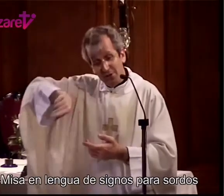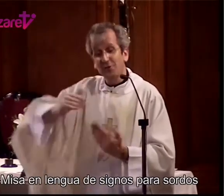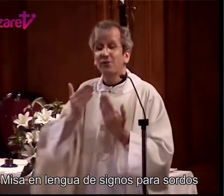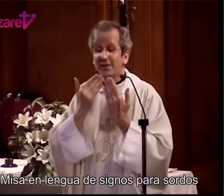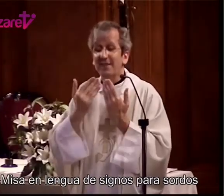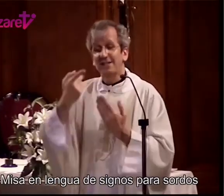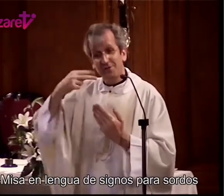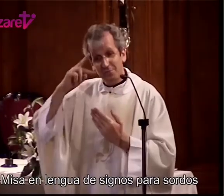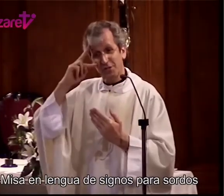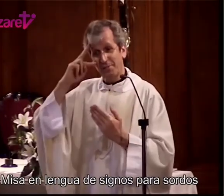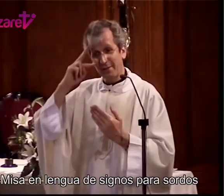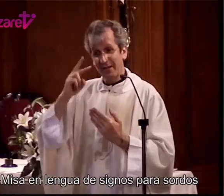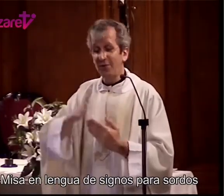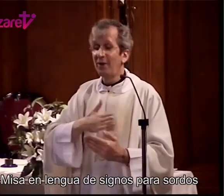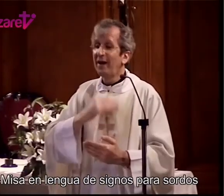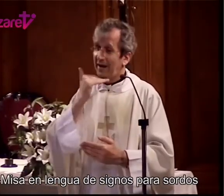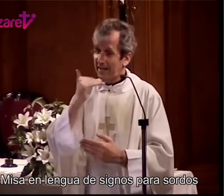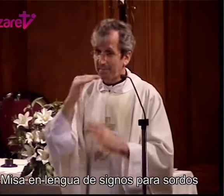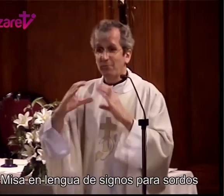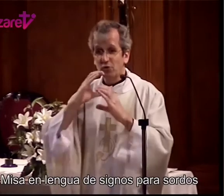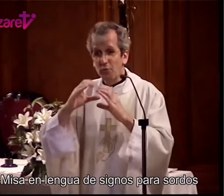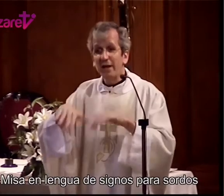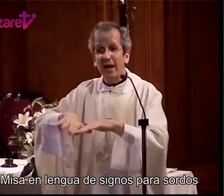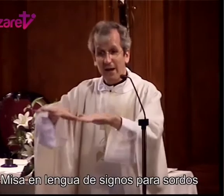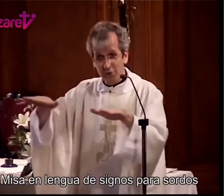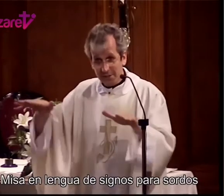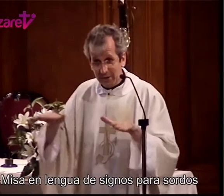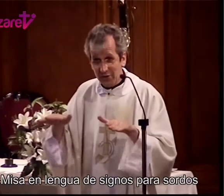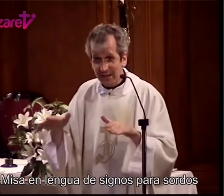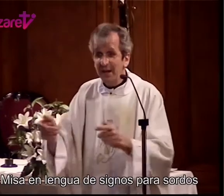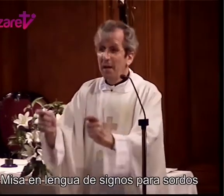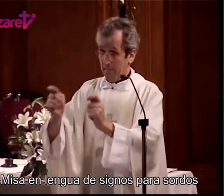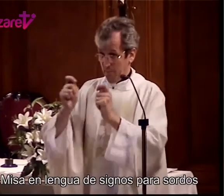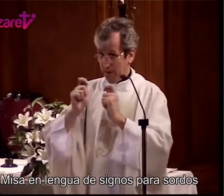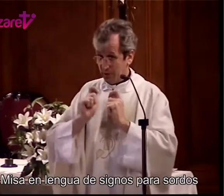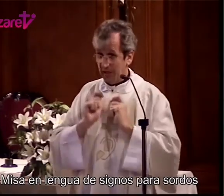nosotros, gracias a Dios, hemos experimentado, la sepamos comunicar a muchas personas, porque